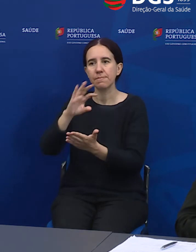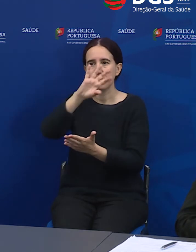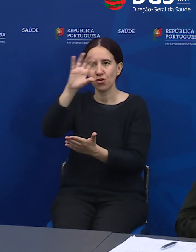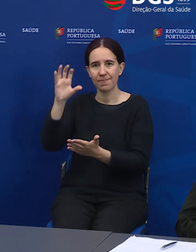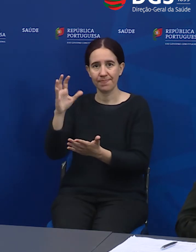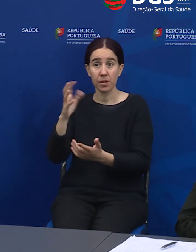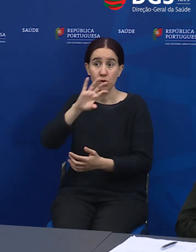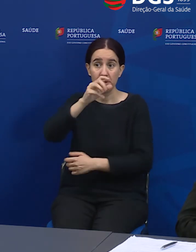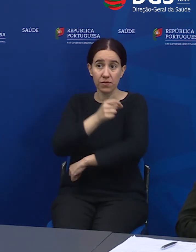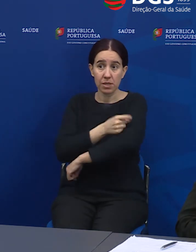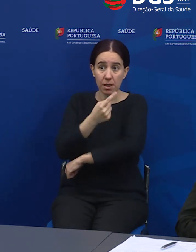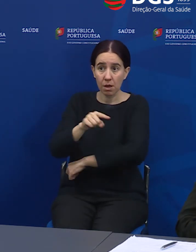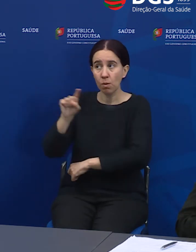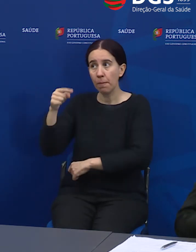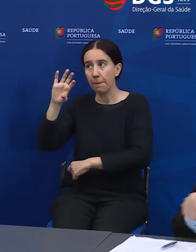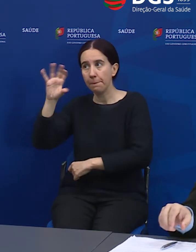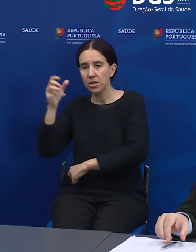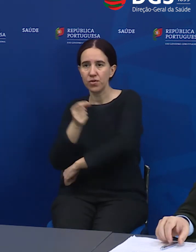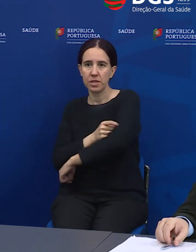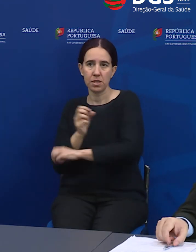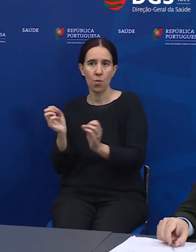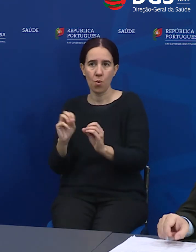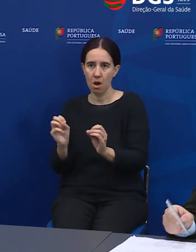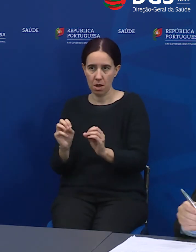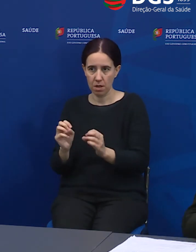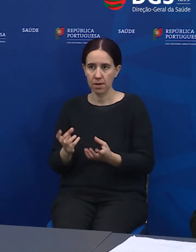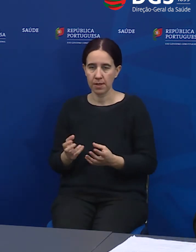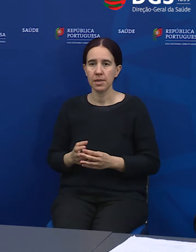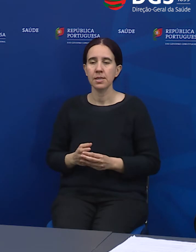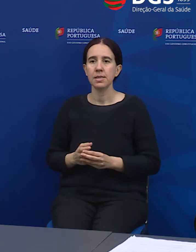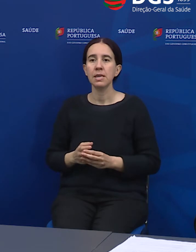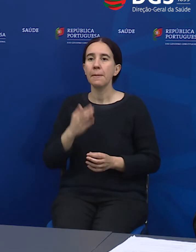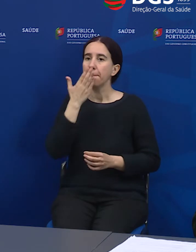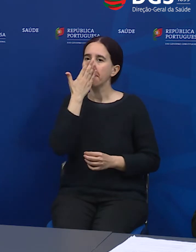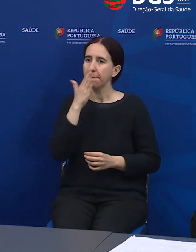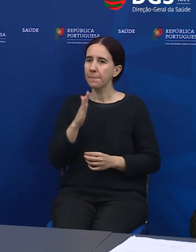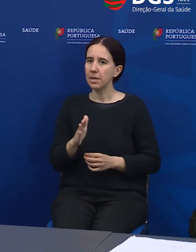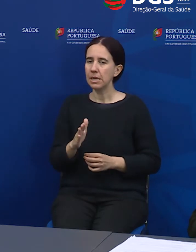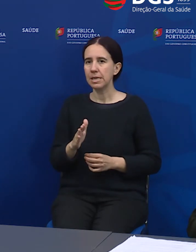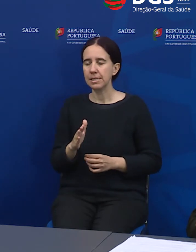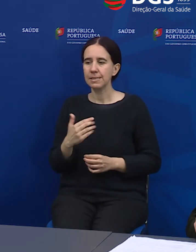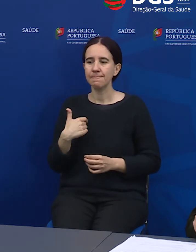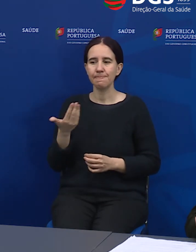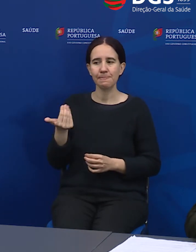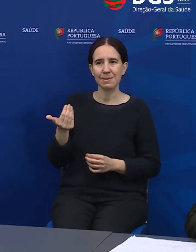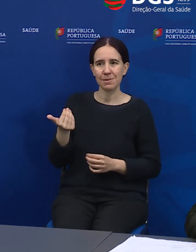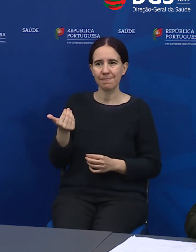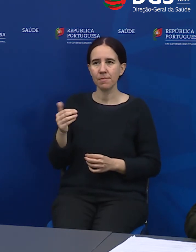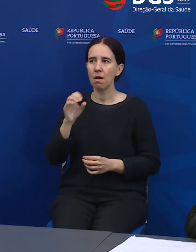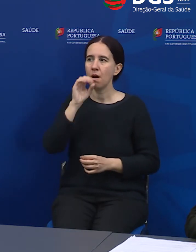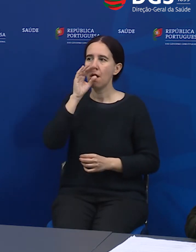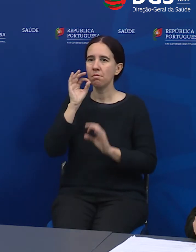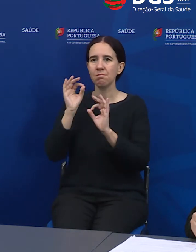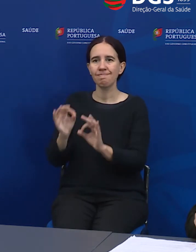países que têm vacinação vários países que não têm vacinação parece relativamente redutor podemos tirar